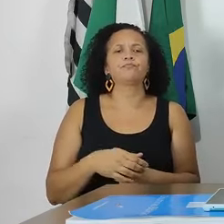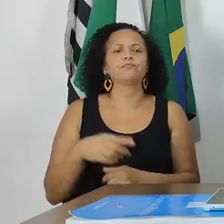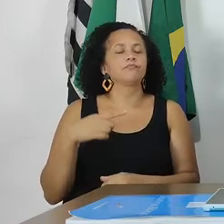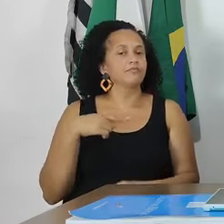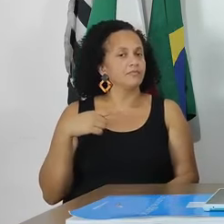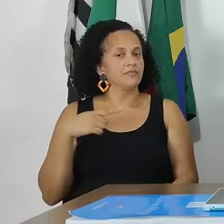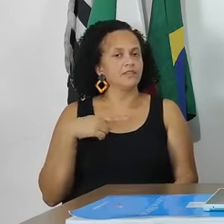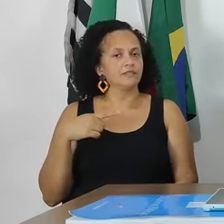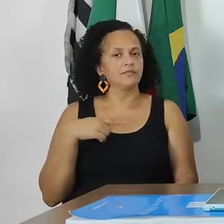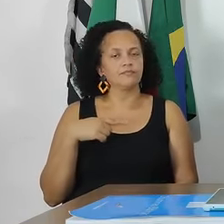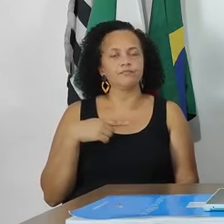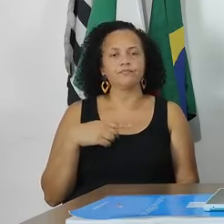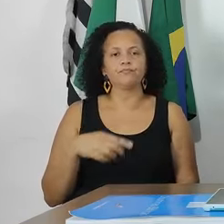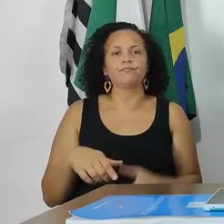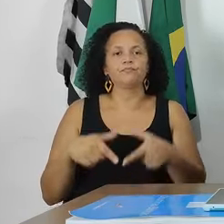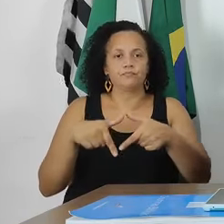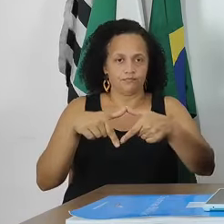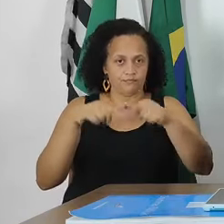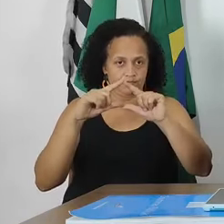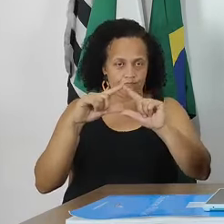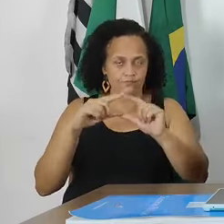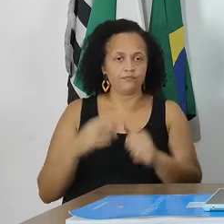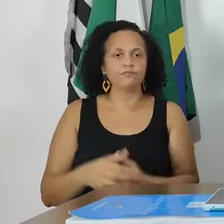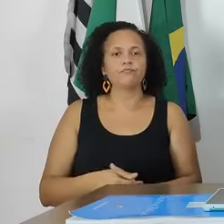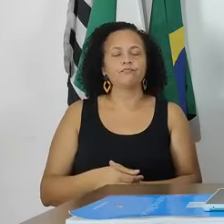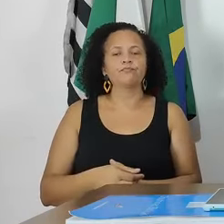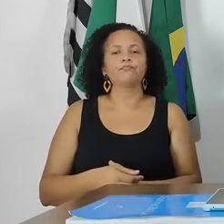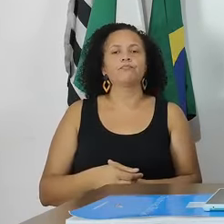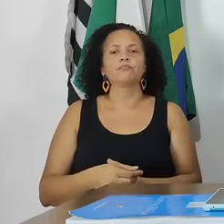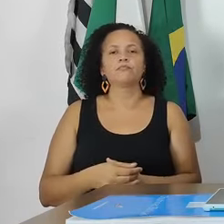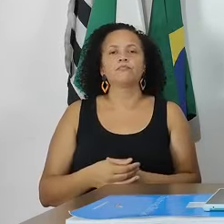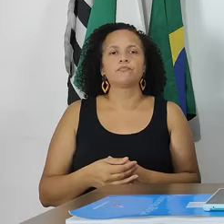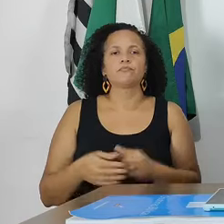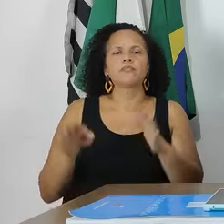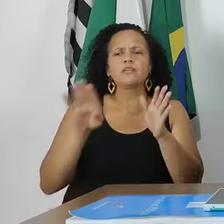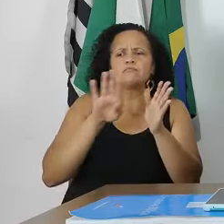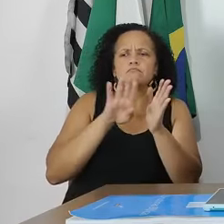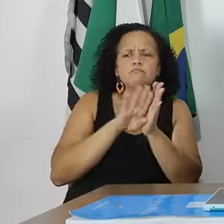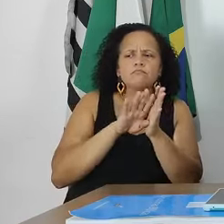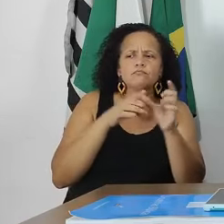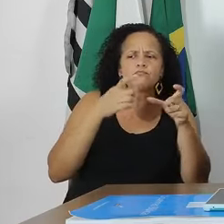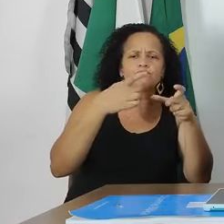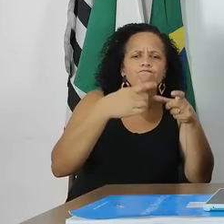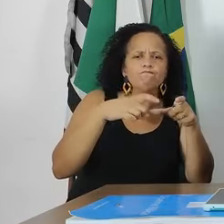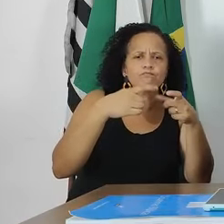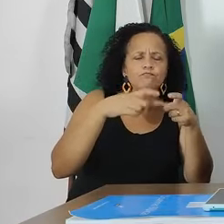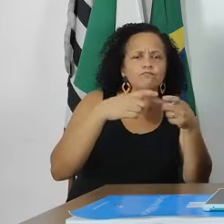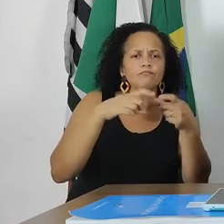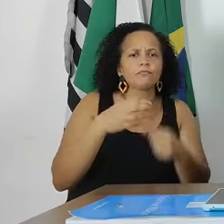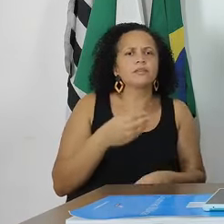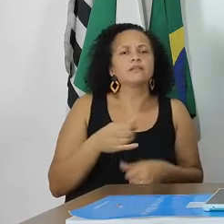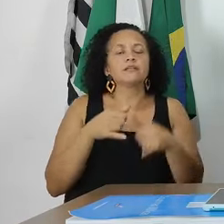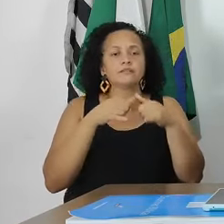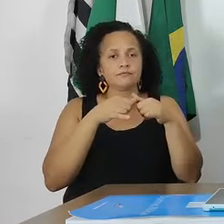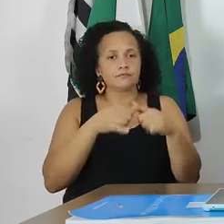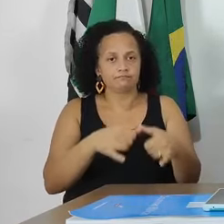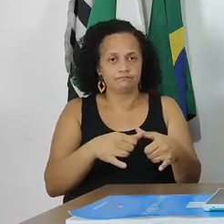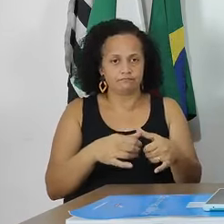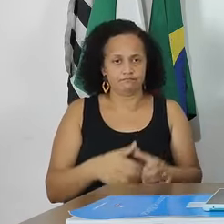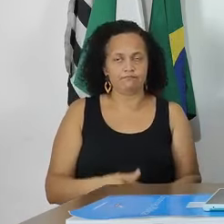efrateus de Belém, de Judá, e chegaram aos campos de Moabe e ali ficaram.